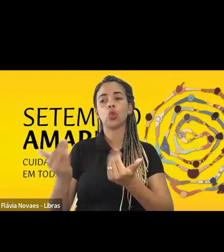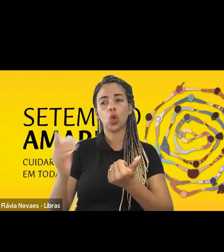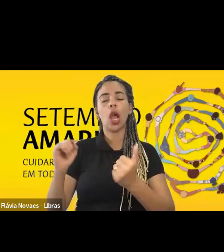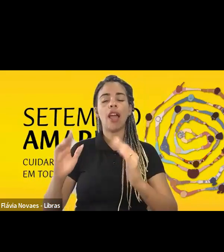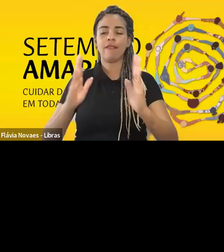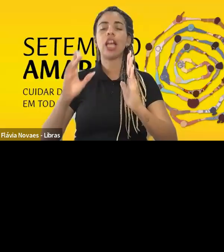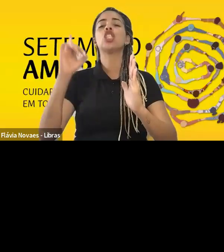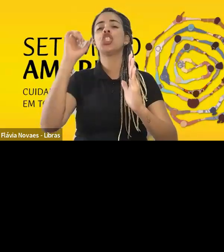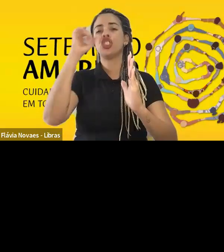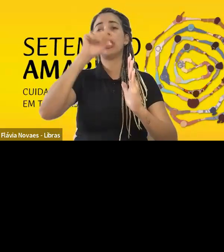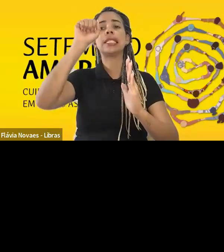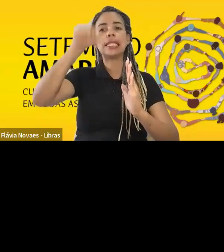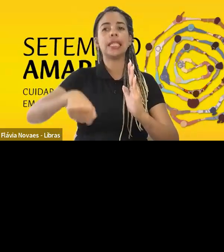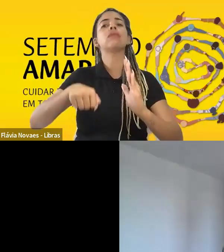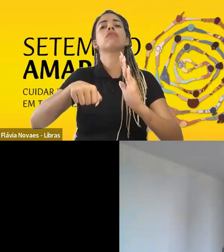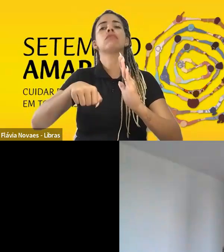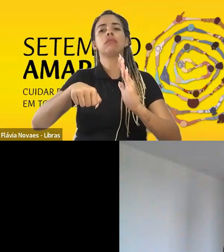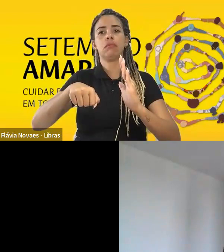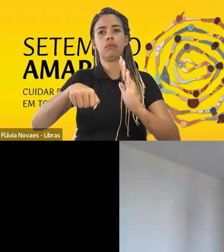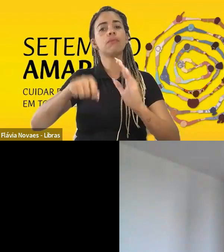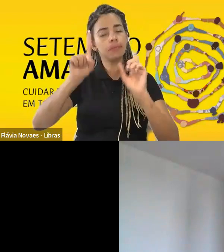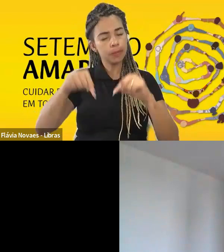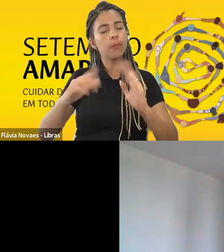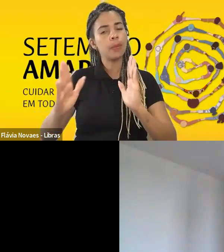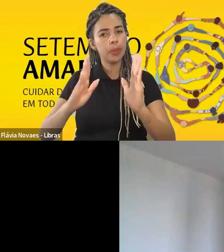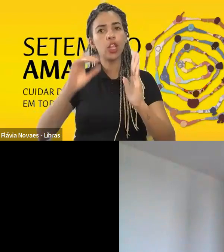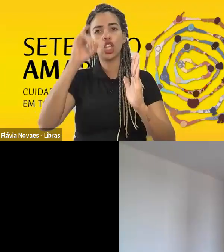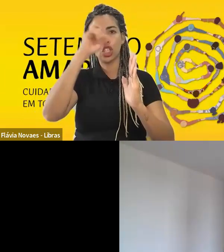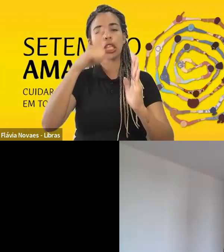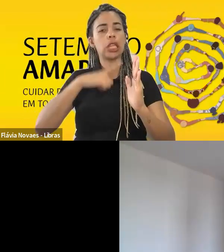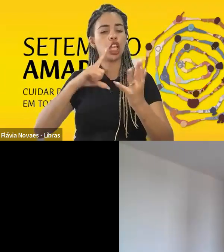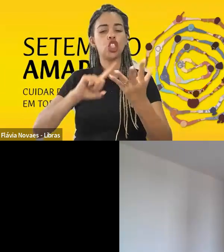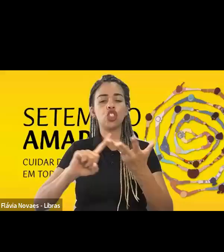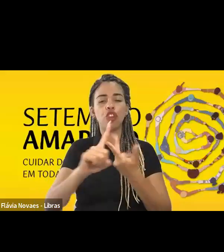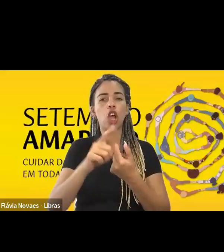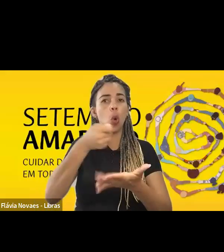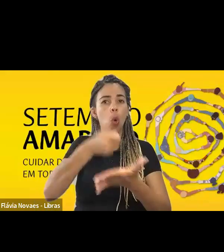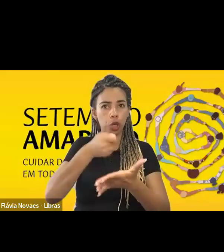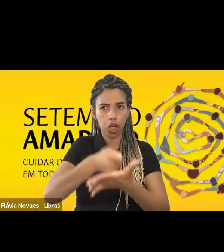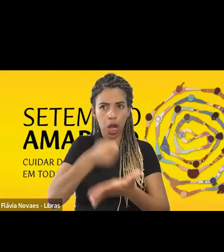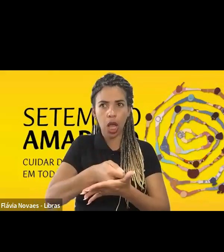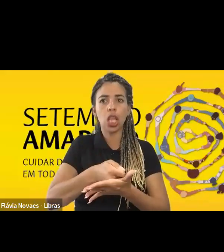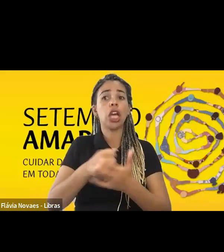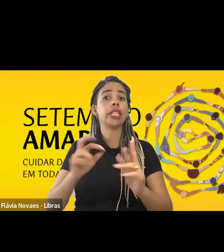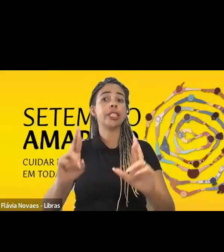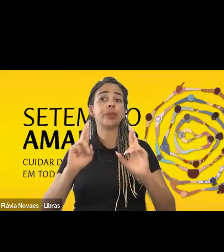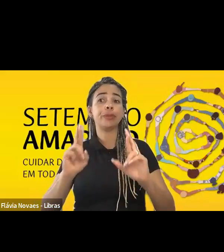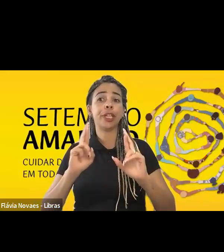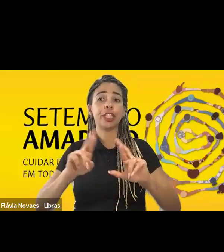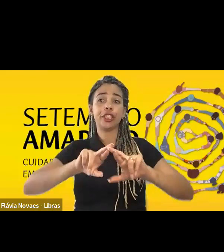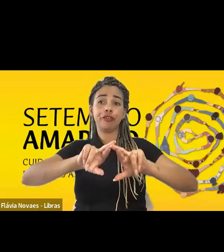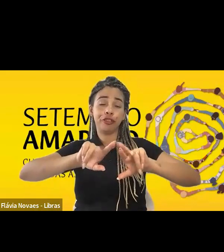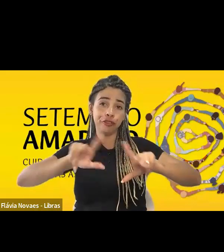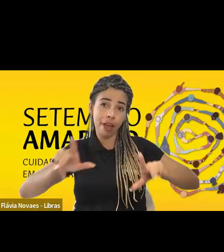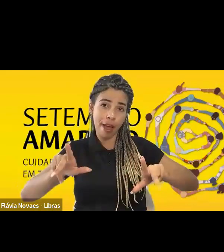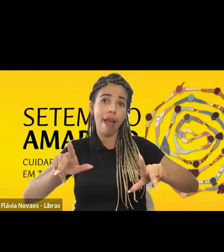difícil. É uma fase em que há uma série de obrigatoriedades, de expectativas, tanto dos